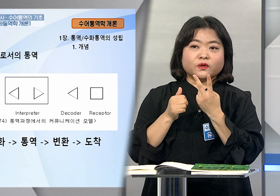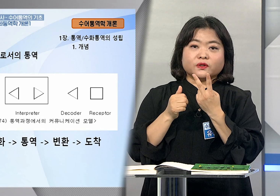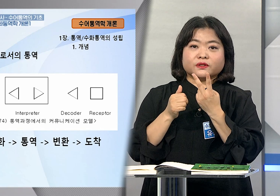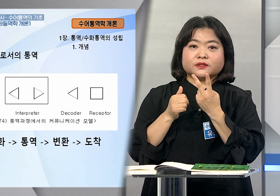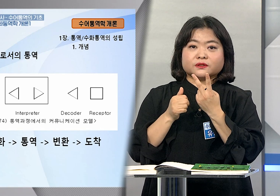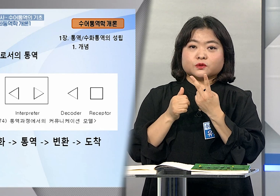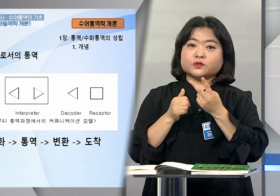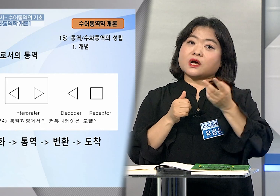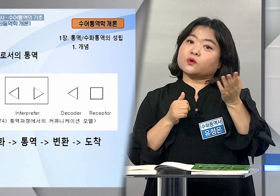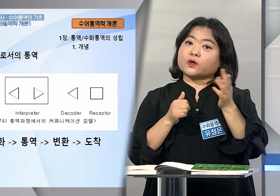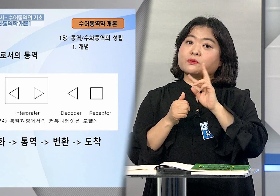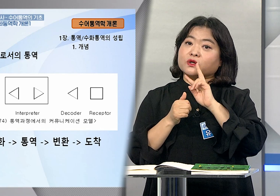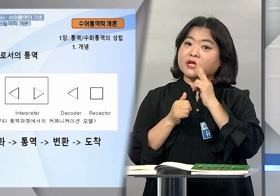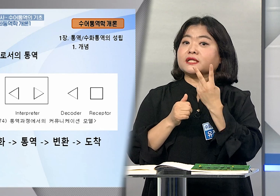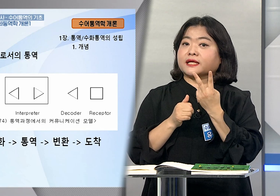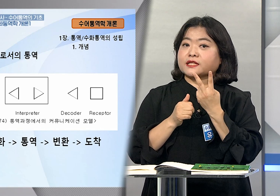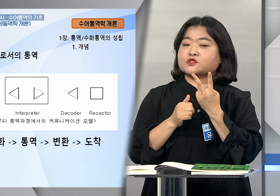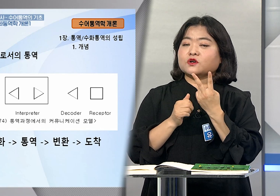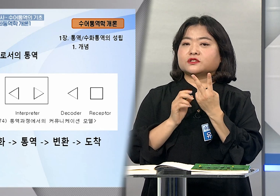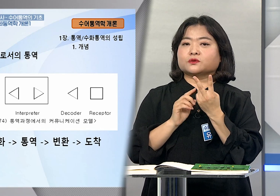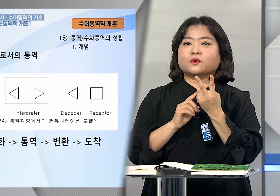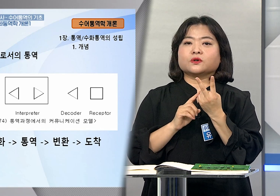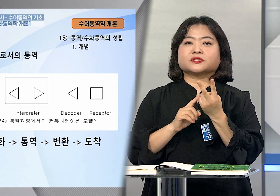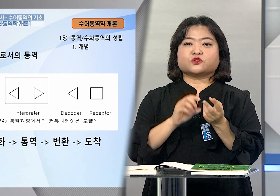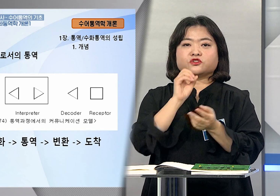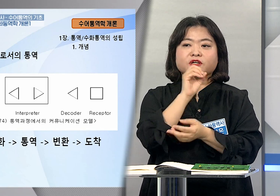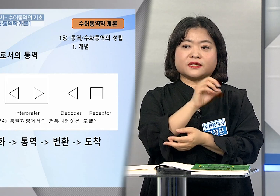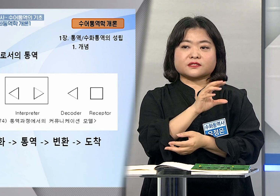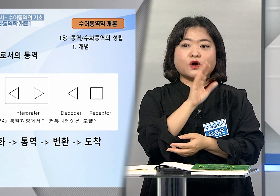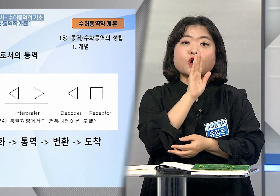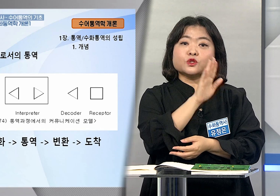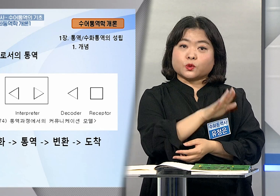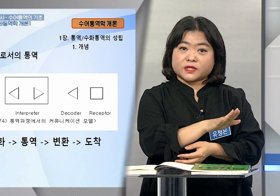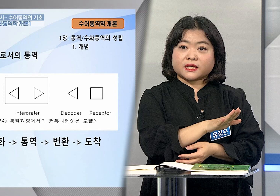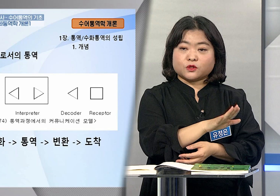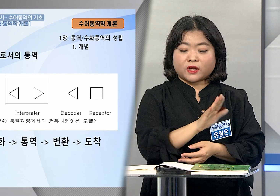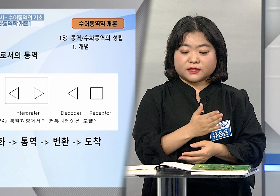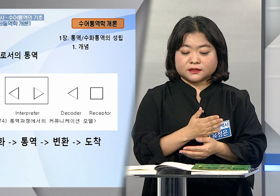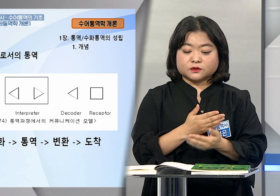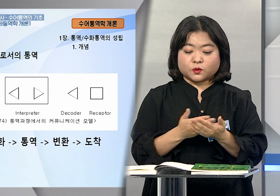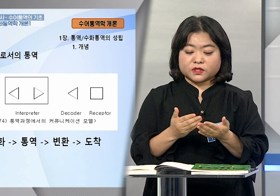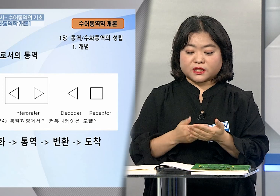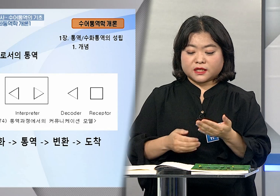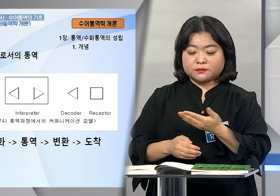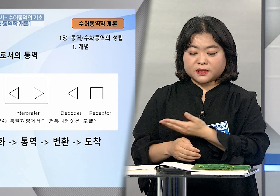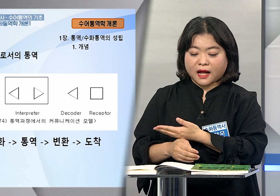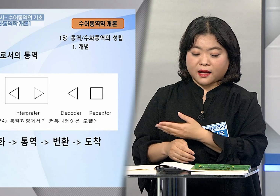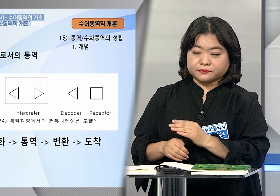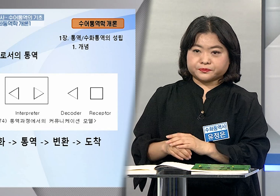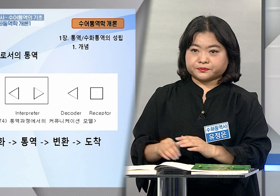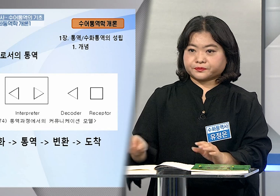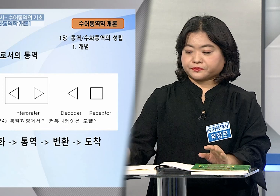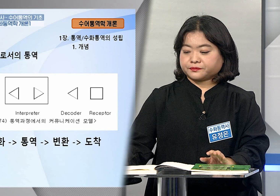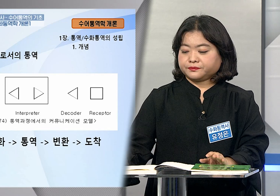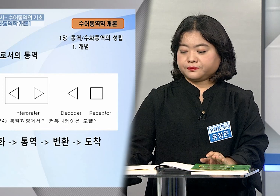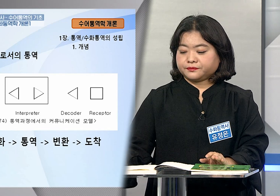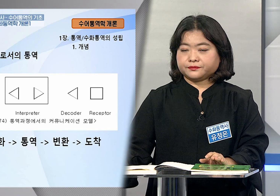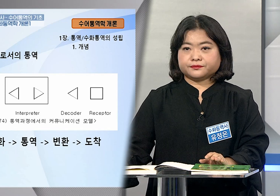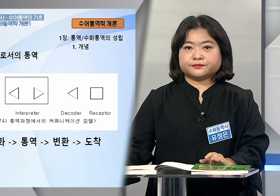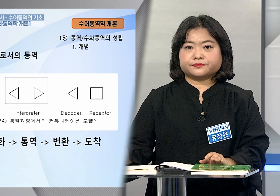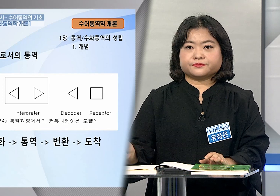있고, 도착으로의 변환이 있겠죠. 그리고 그게 출력이 돼서 도착이 되는 도식입니다.